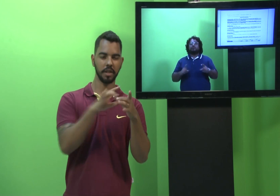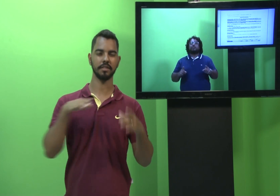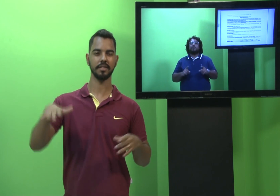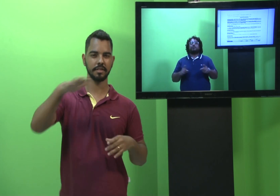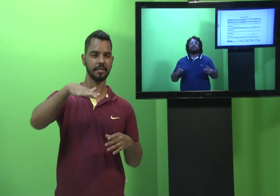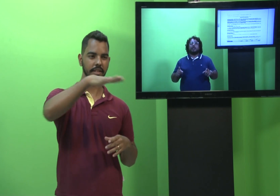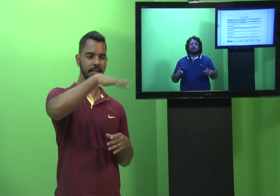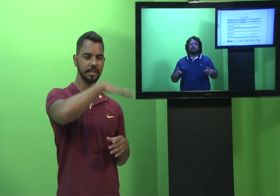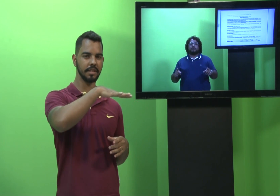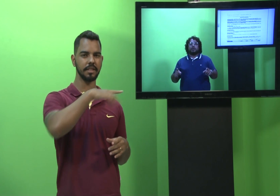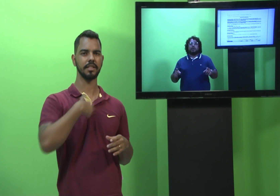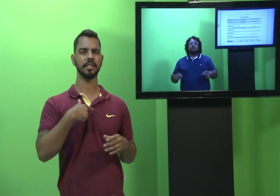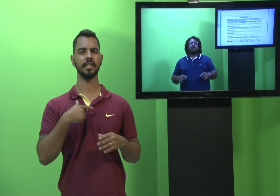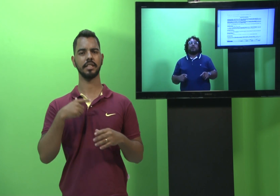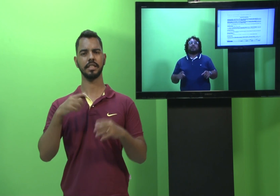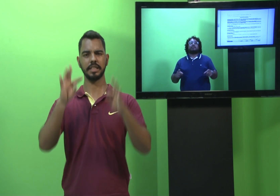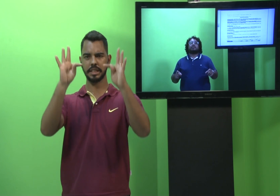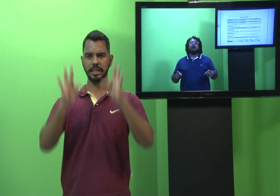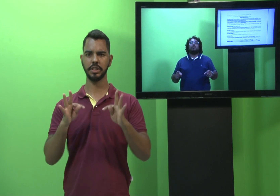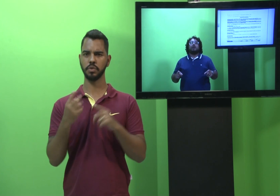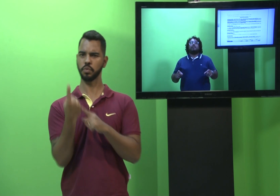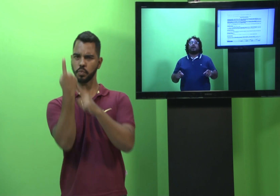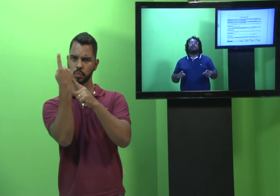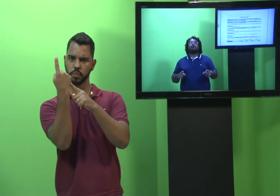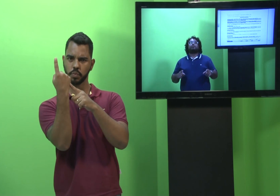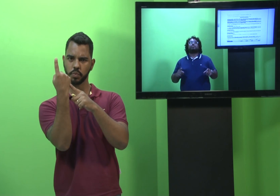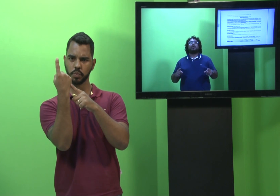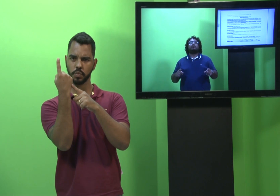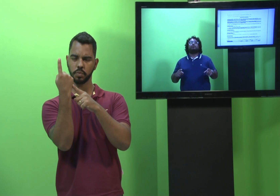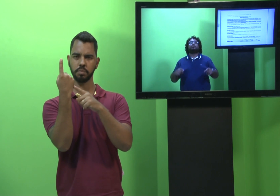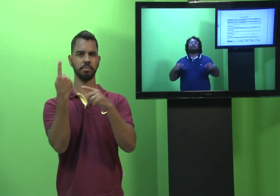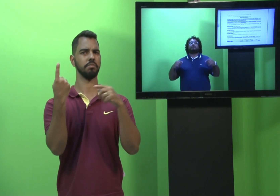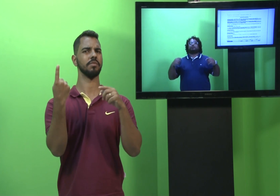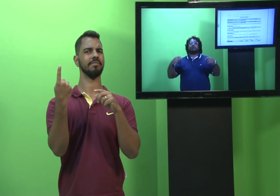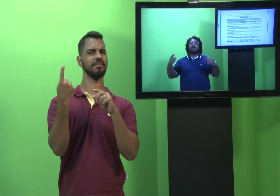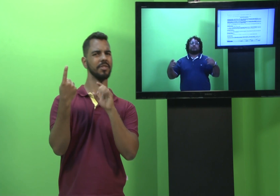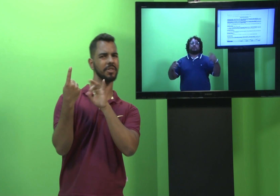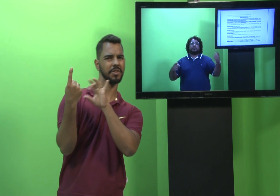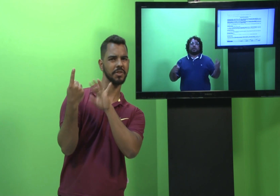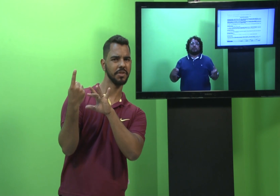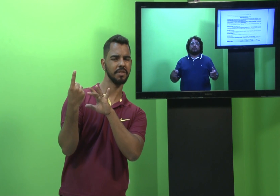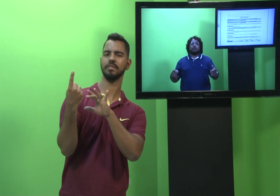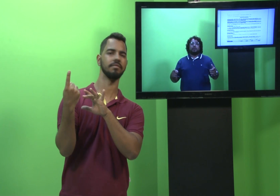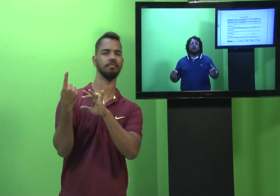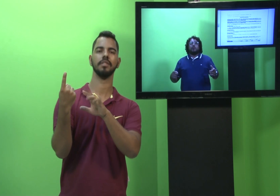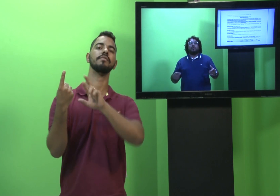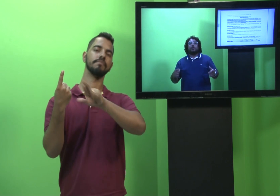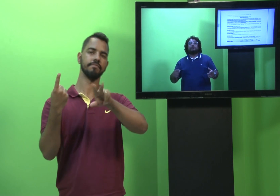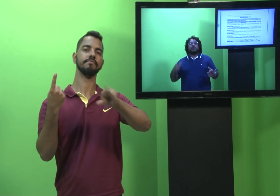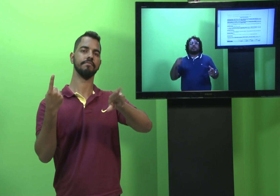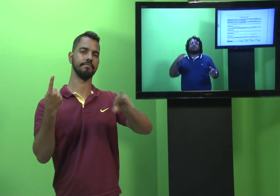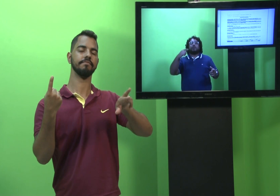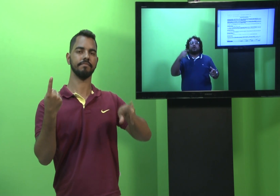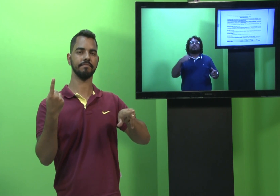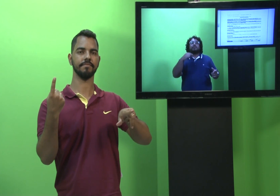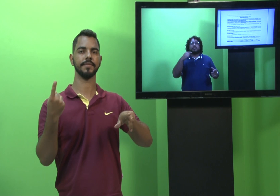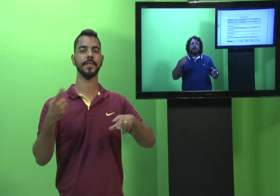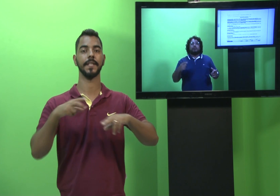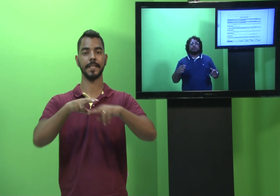um tipo de texto e formatação para a produção do texto escrito. Por isso, nas próximas